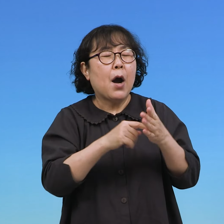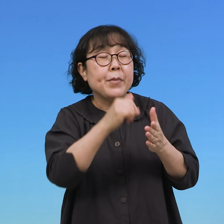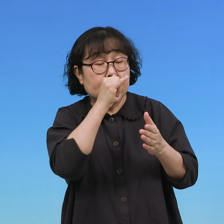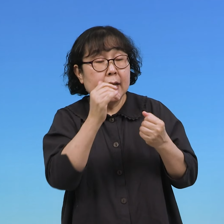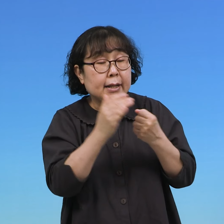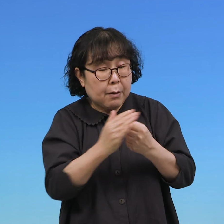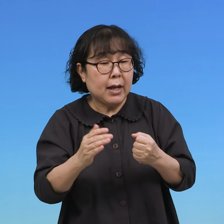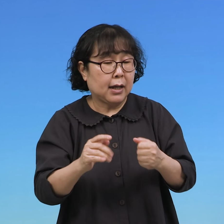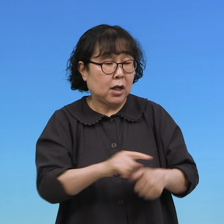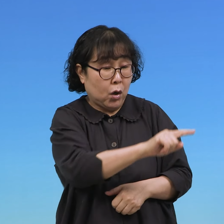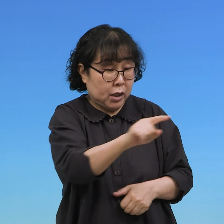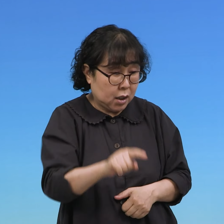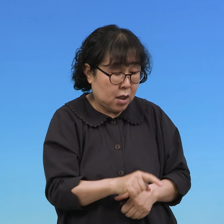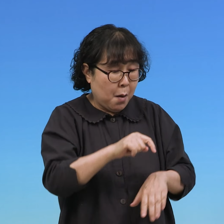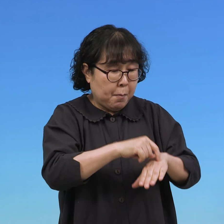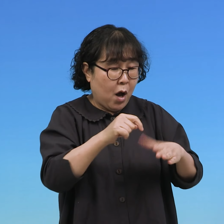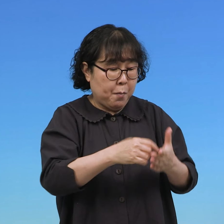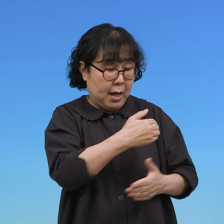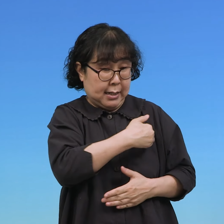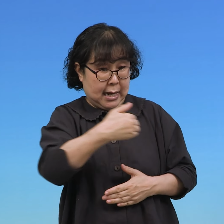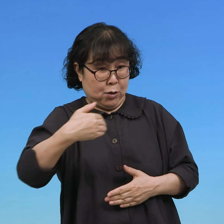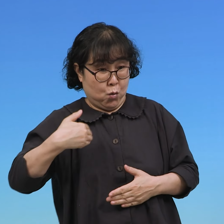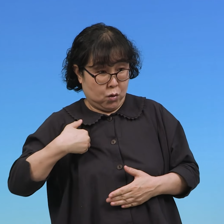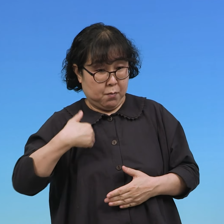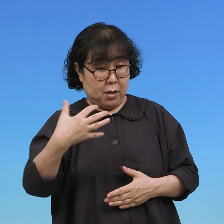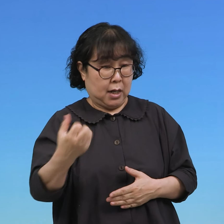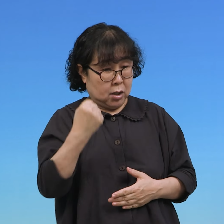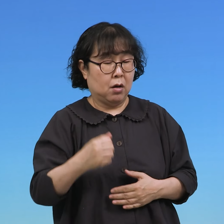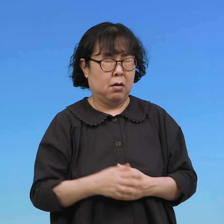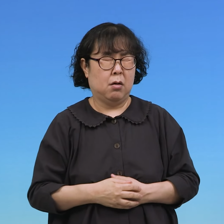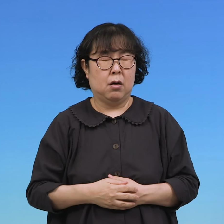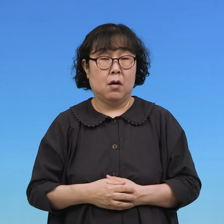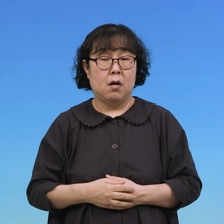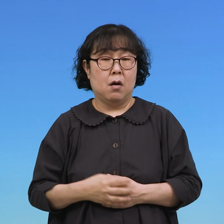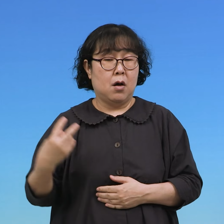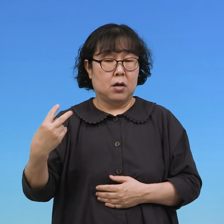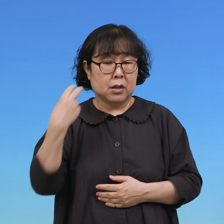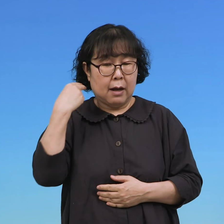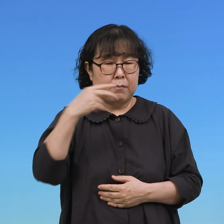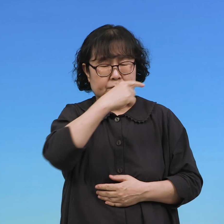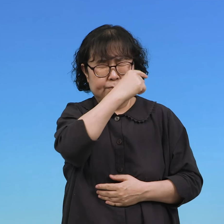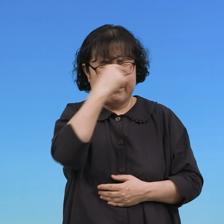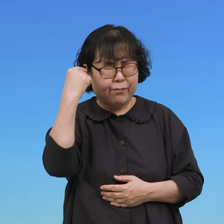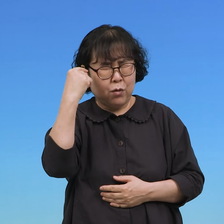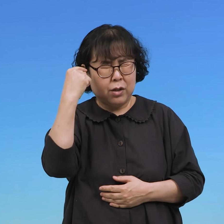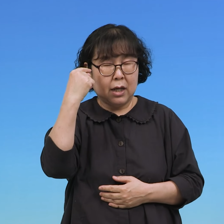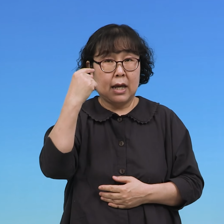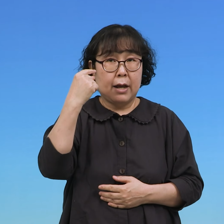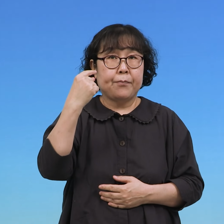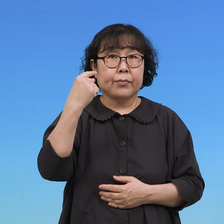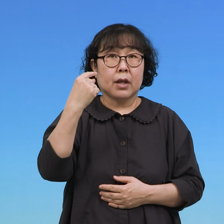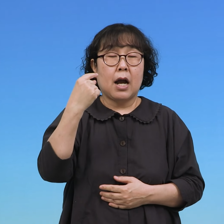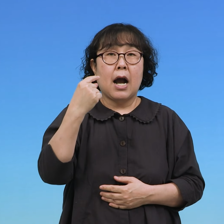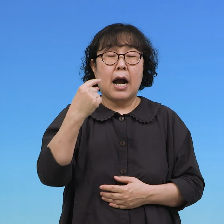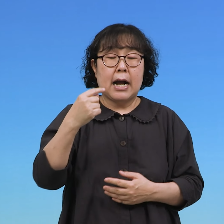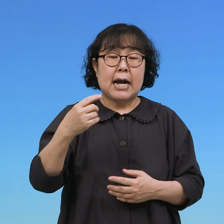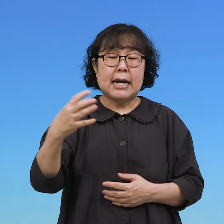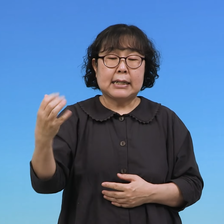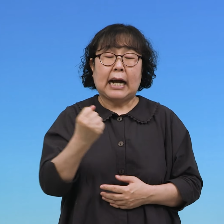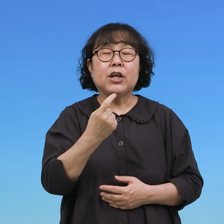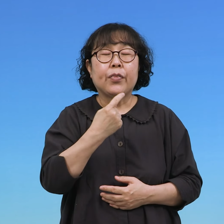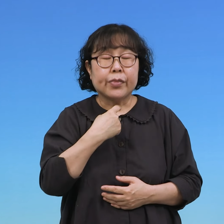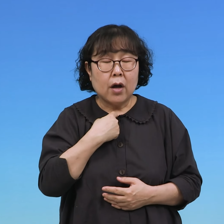그런 이야기들을 아이들에게 전했거든요. 삼손이 가졌던 비극이 그거 아닙니까? 하나님은 나시린으로 그를